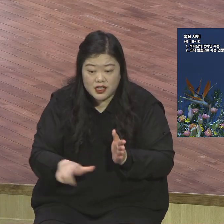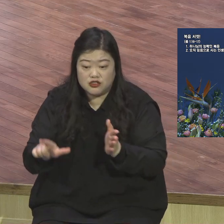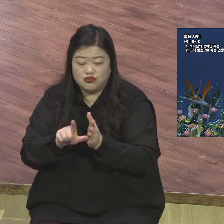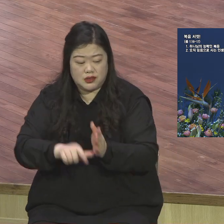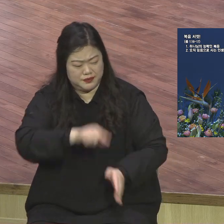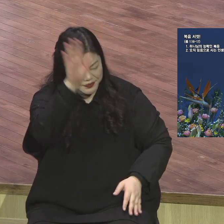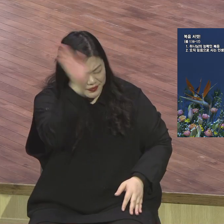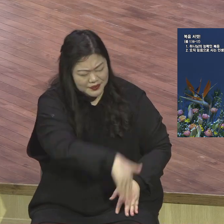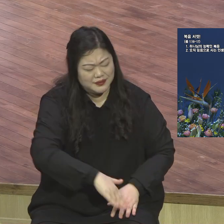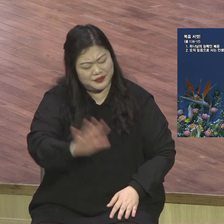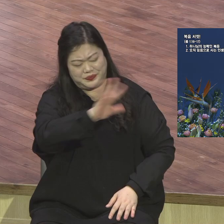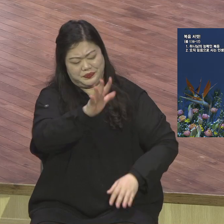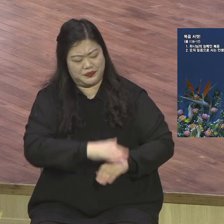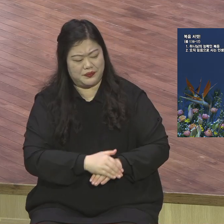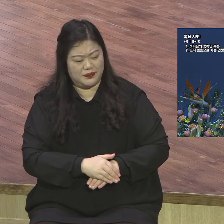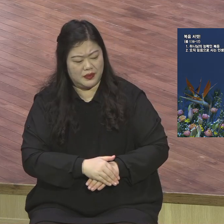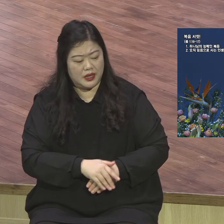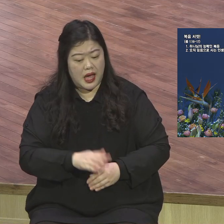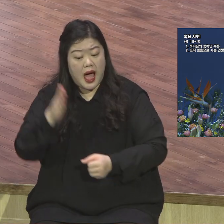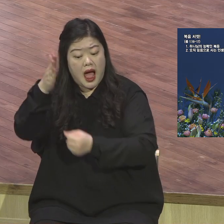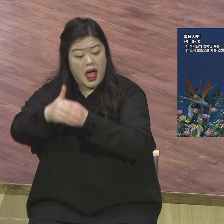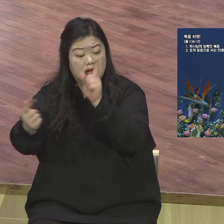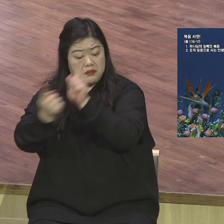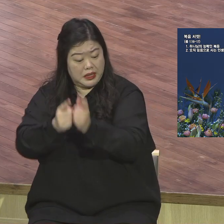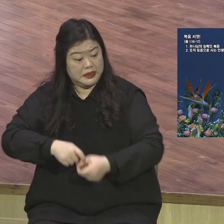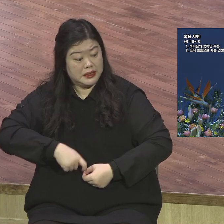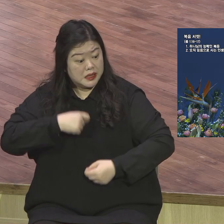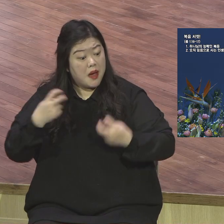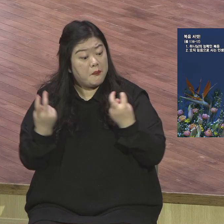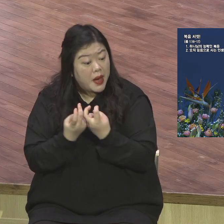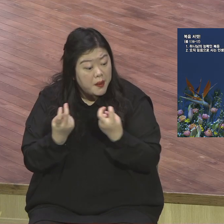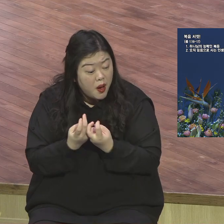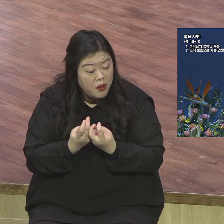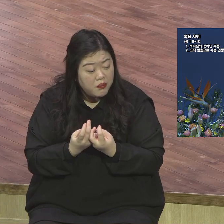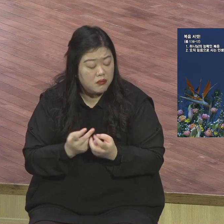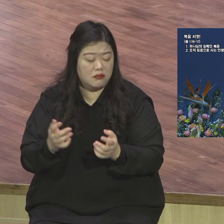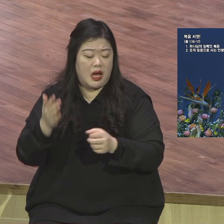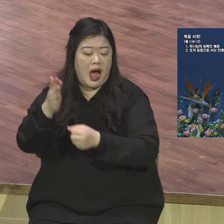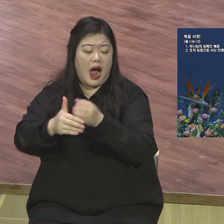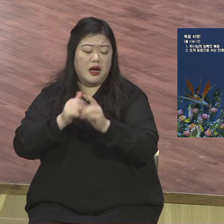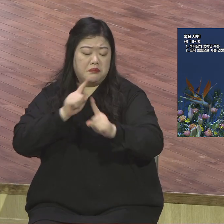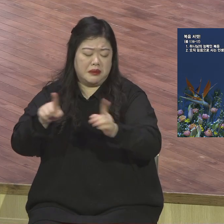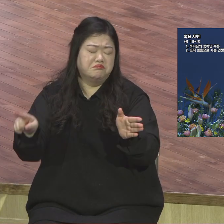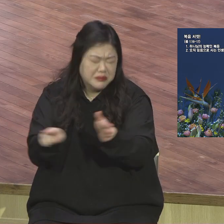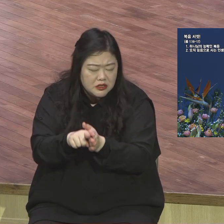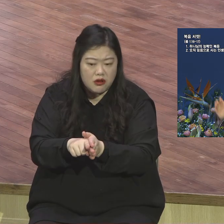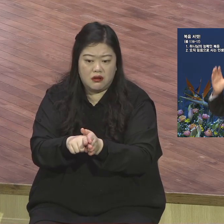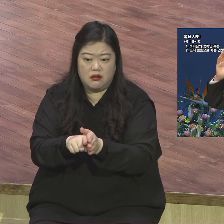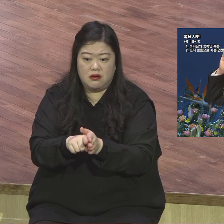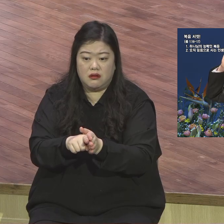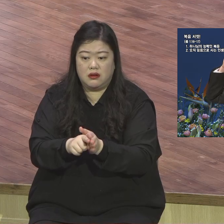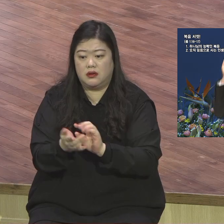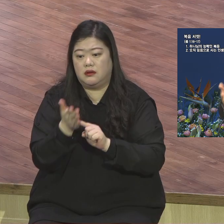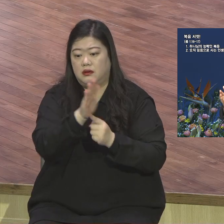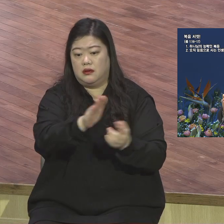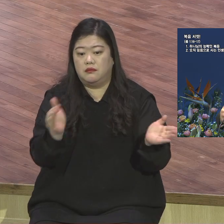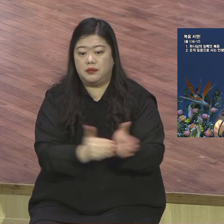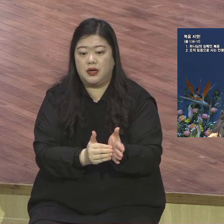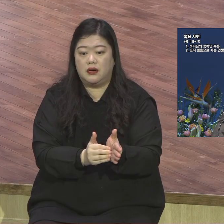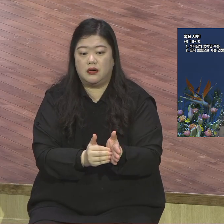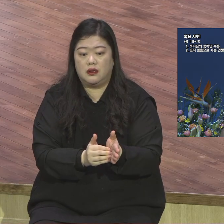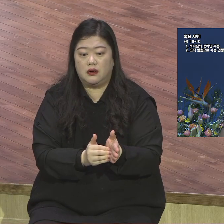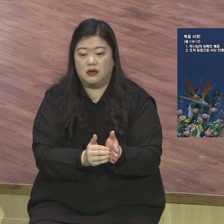의인은 믿음으로 말미암아 생긴다. 이 말씀을 통해서 완전히